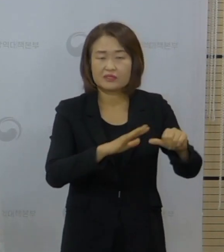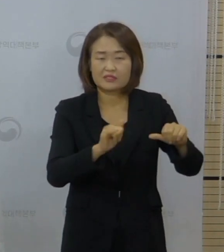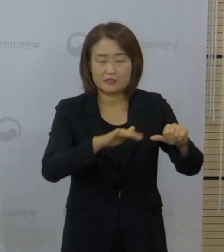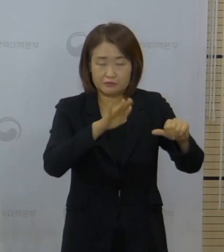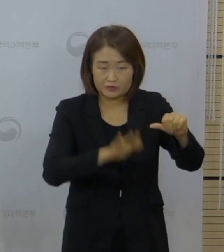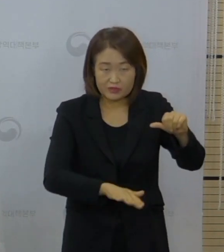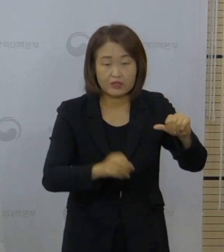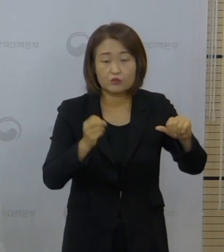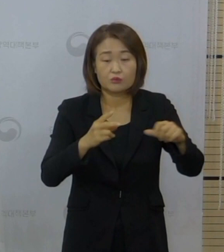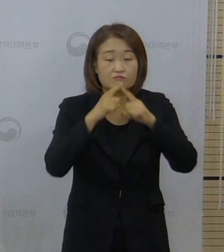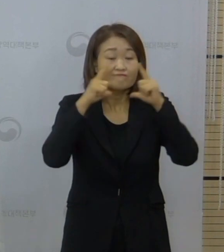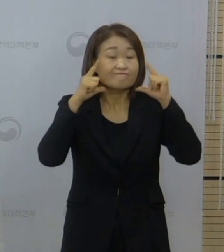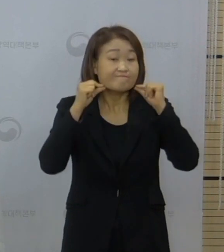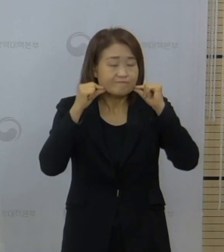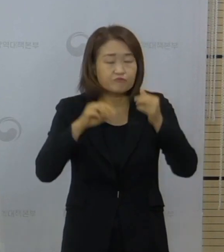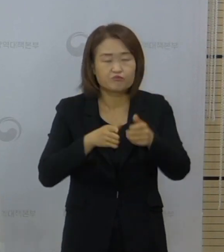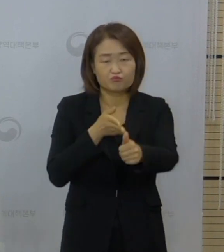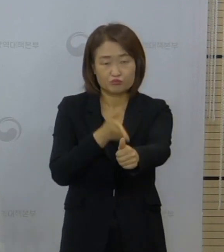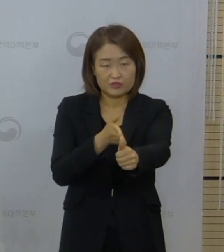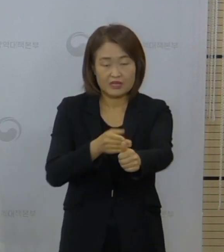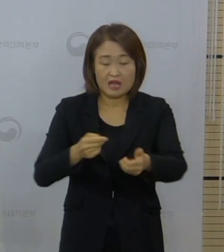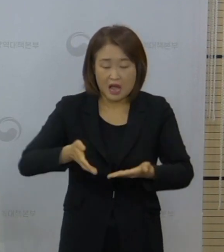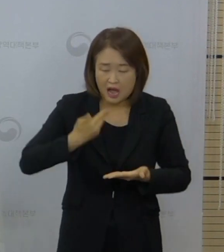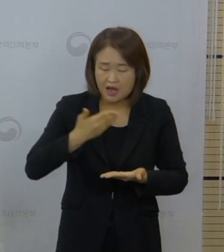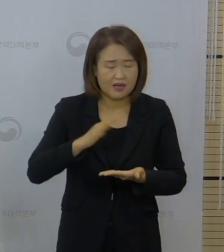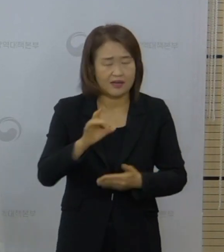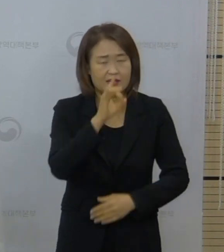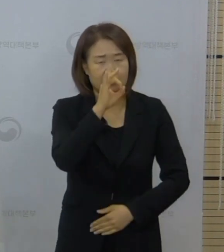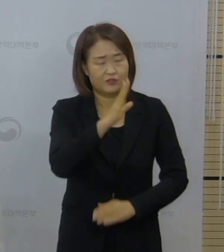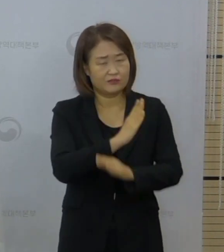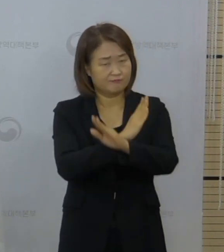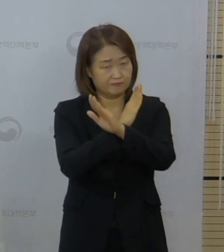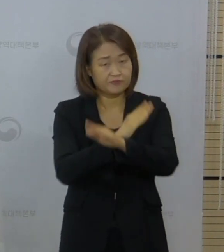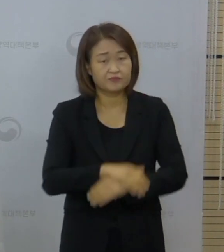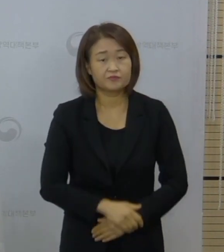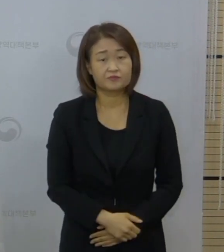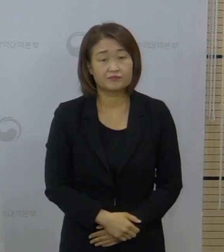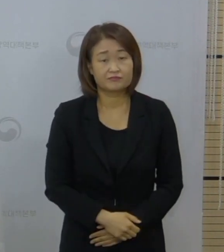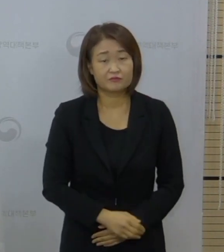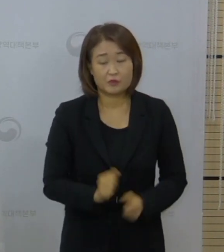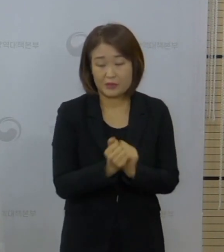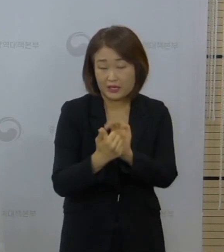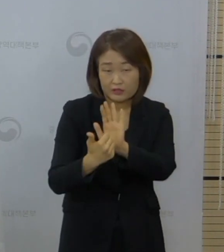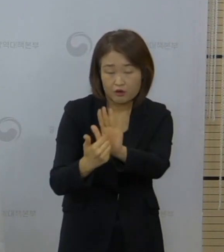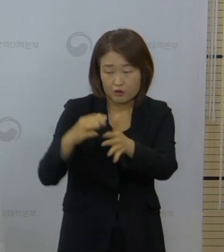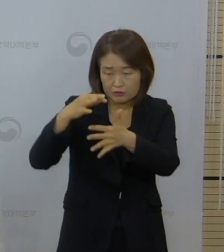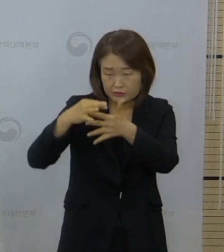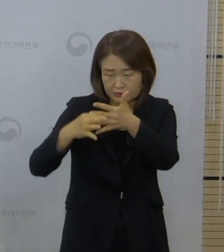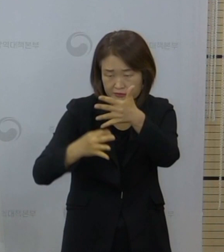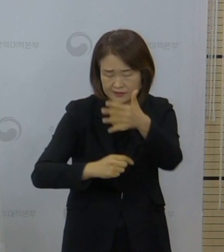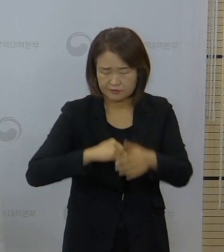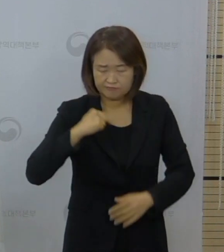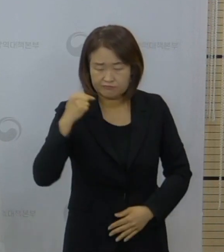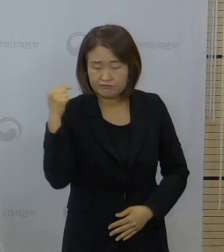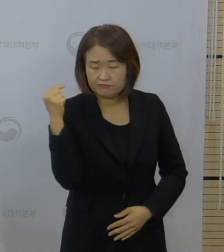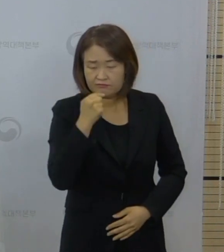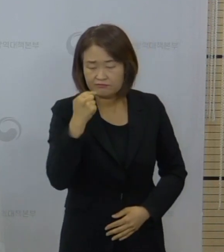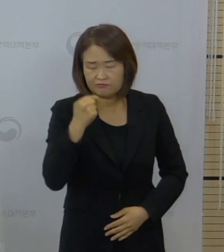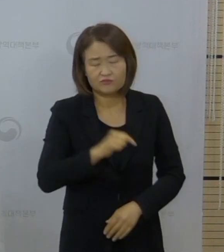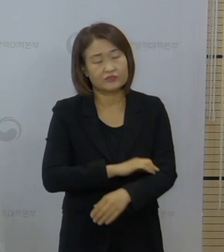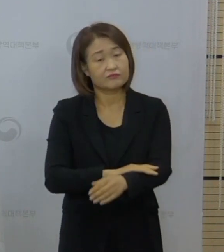착용, 음식물 섭취 금지 등 방역 수칙을 철저히 지켜주실